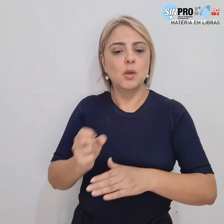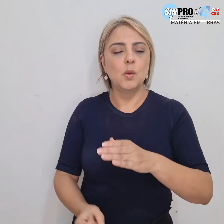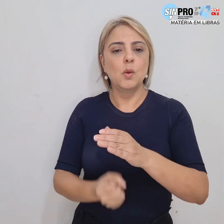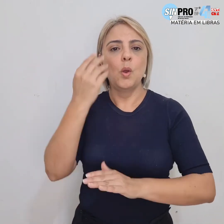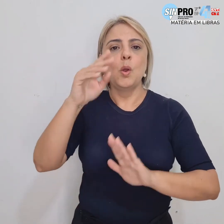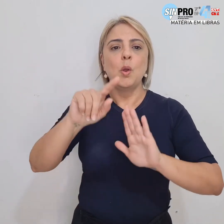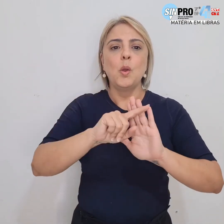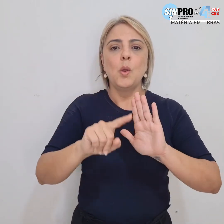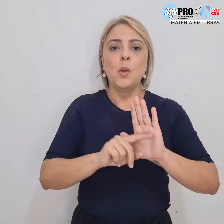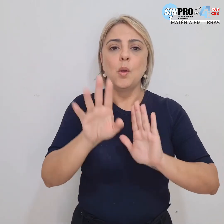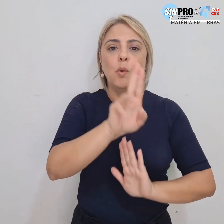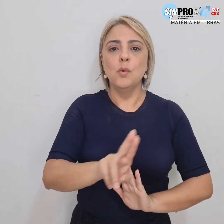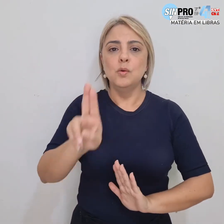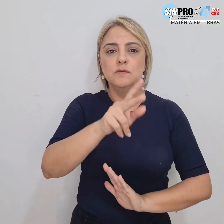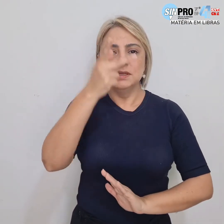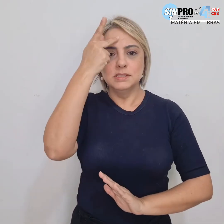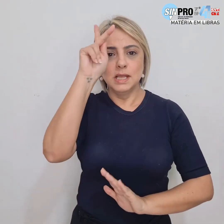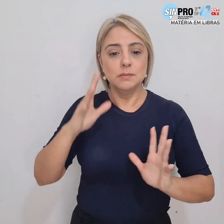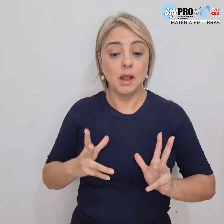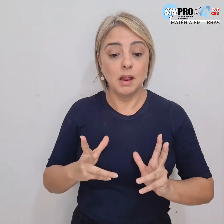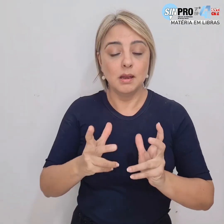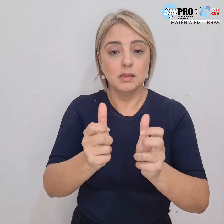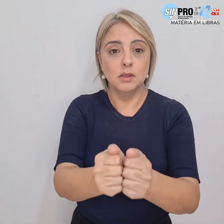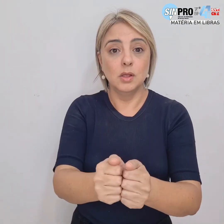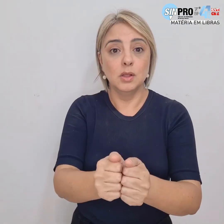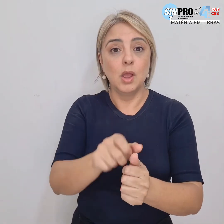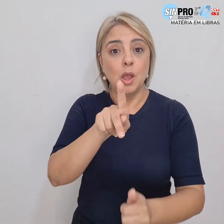programa Universidade para Todos, o ProUni.